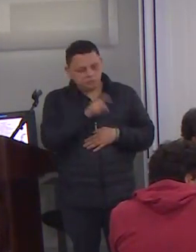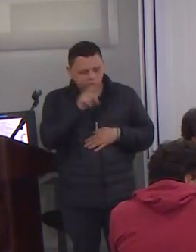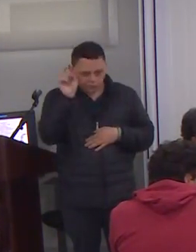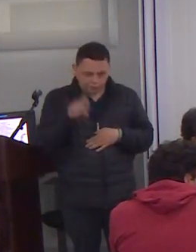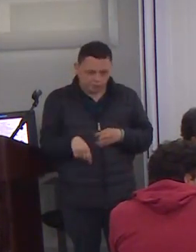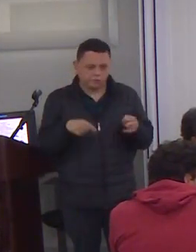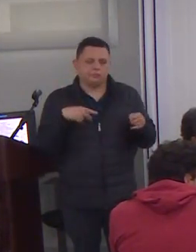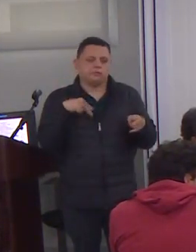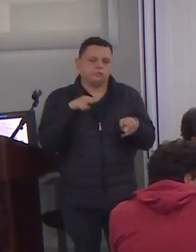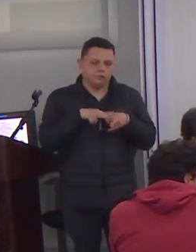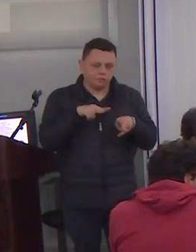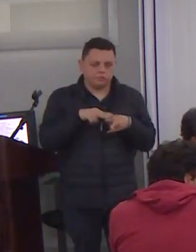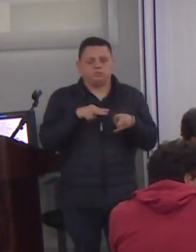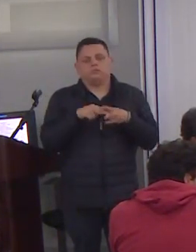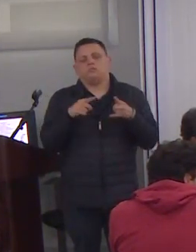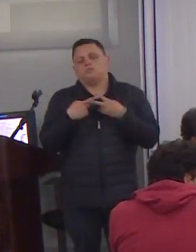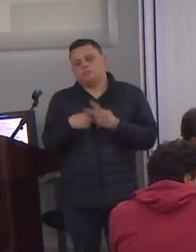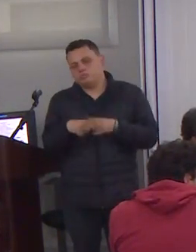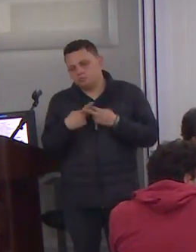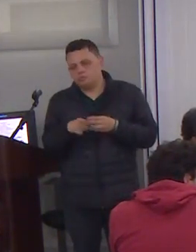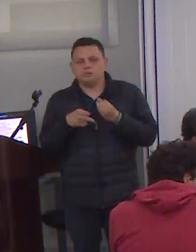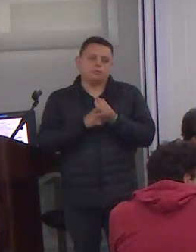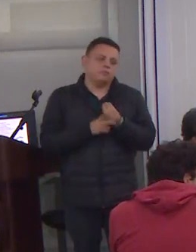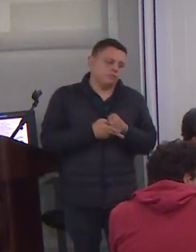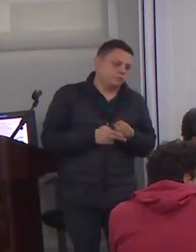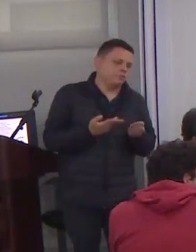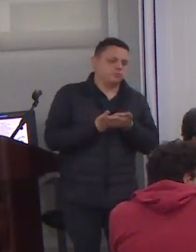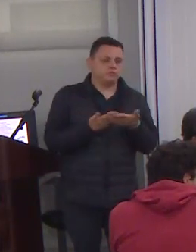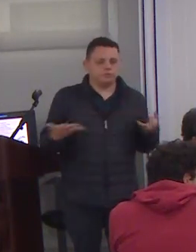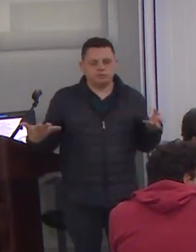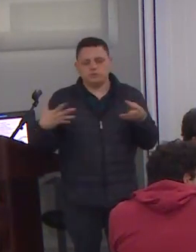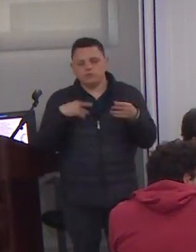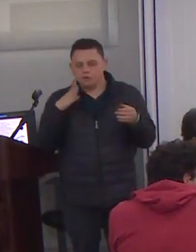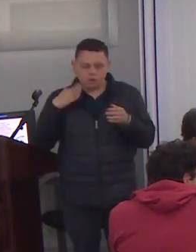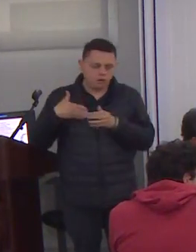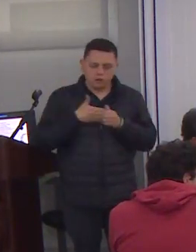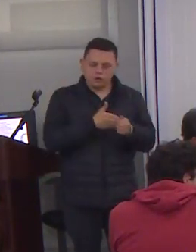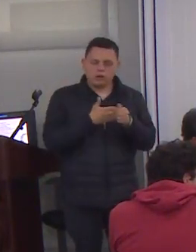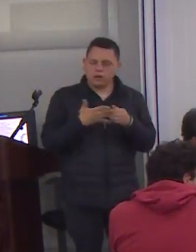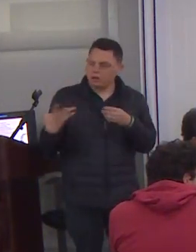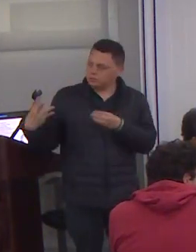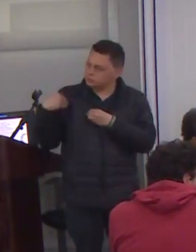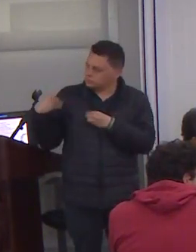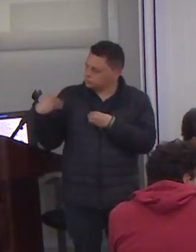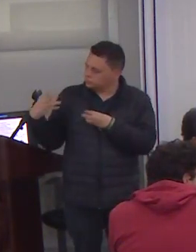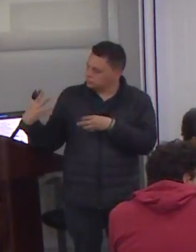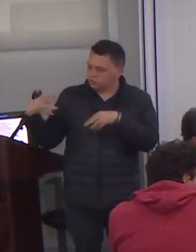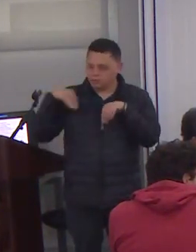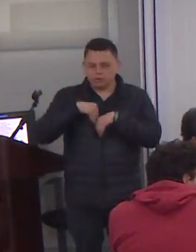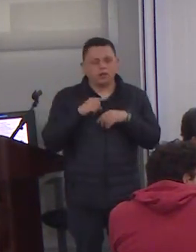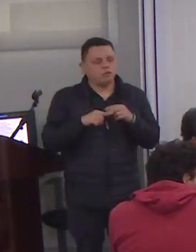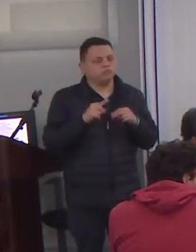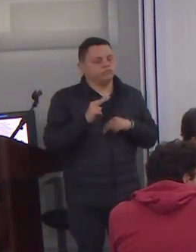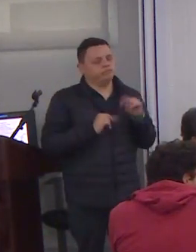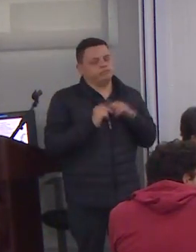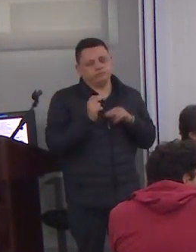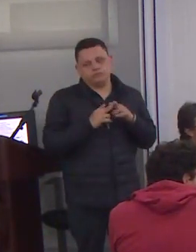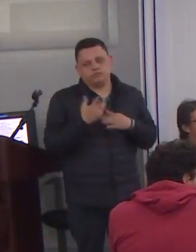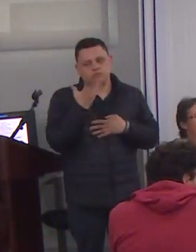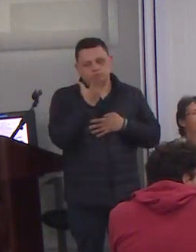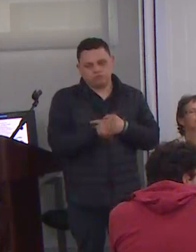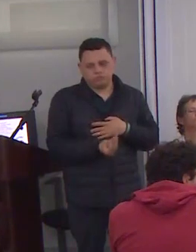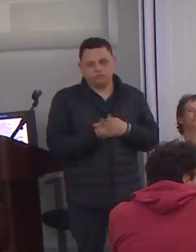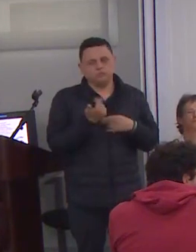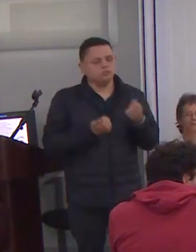necesitaba herramientas necesitaba comprensión necesitaba una serie de orientaciones y se fueron entonces conformando unos grupos